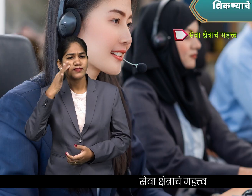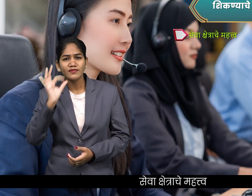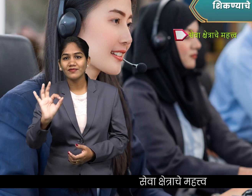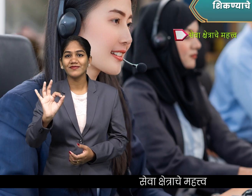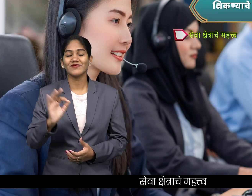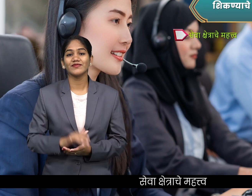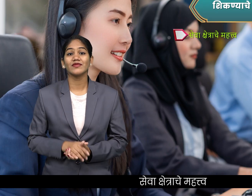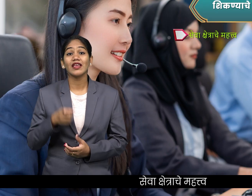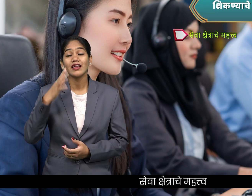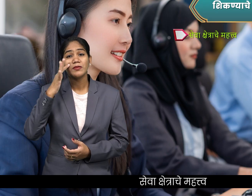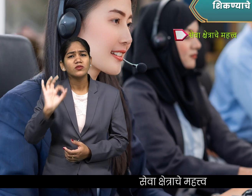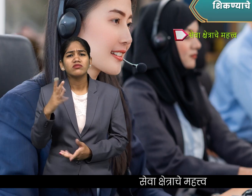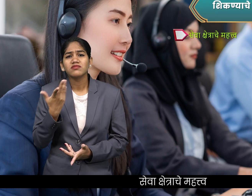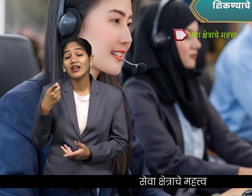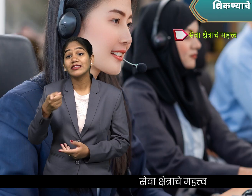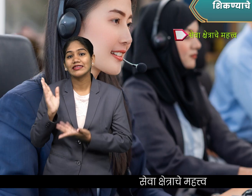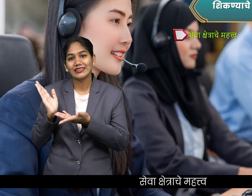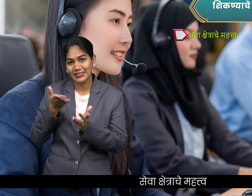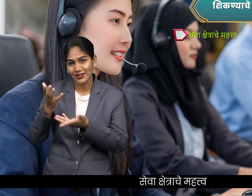सेवा क्षेत्राचे महत्त्व.